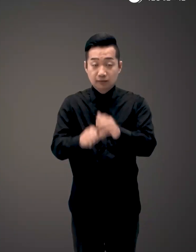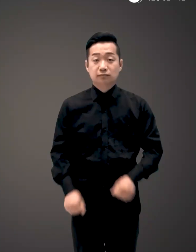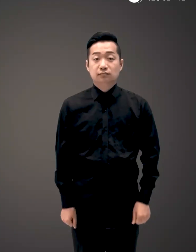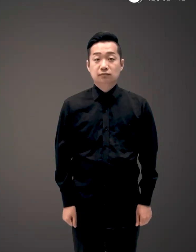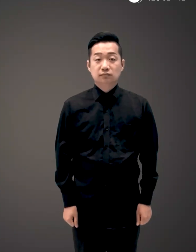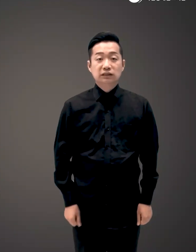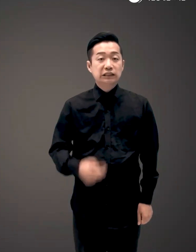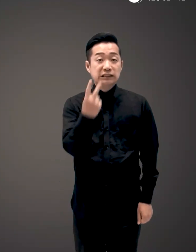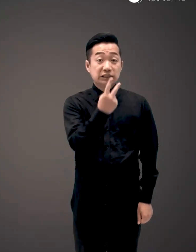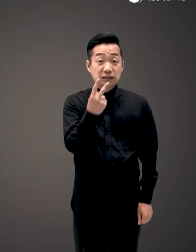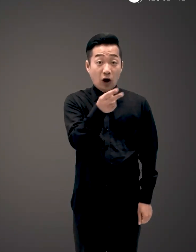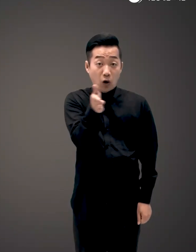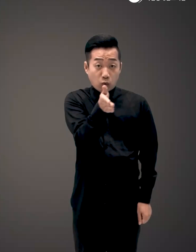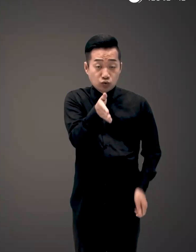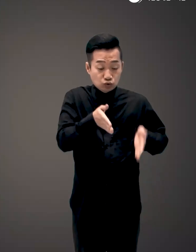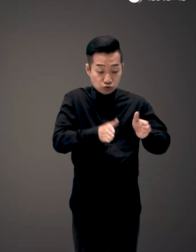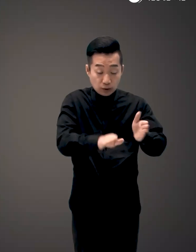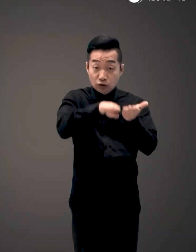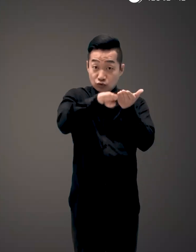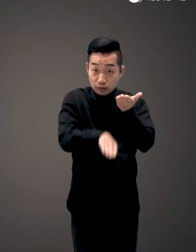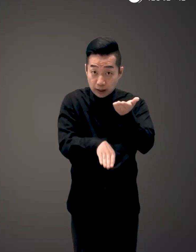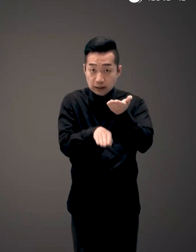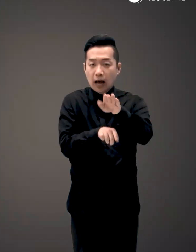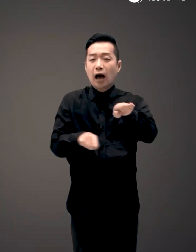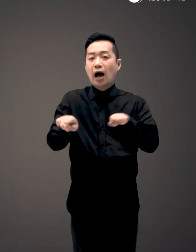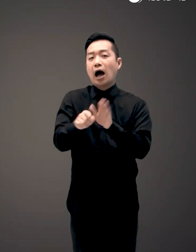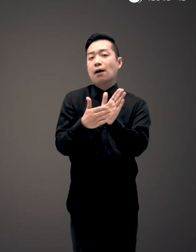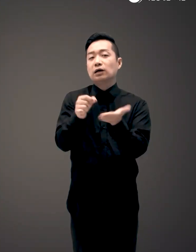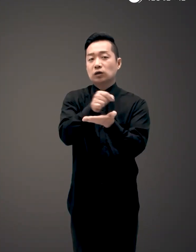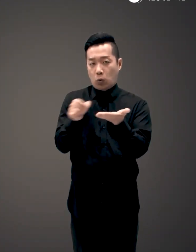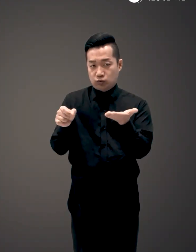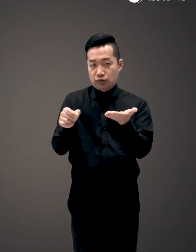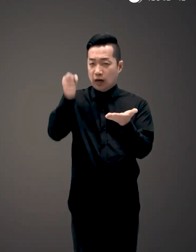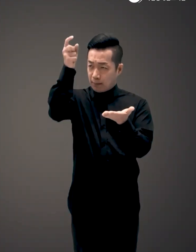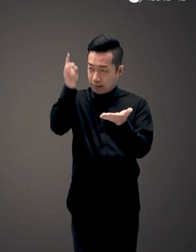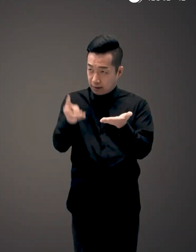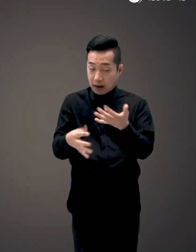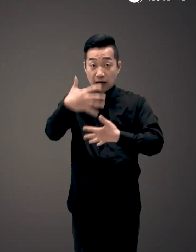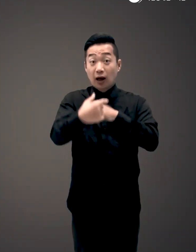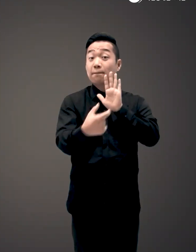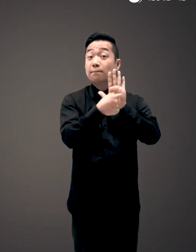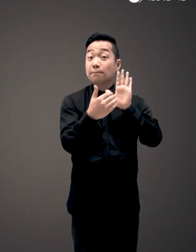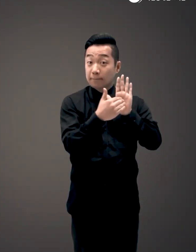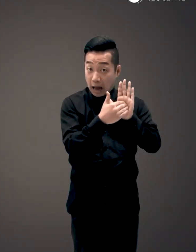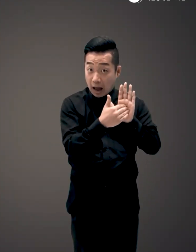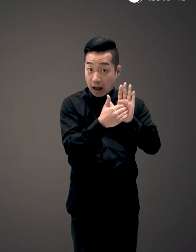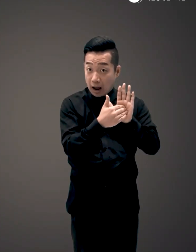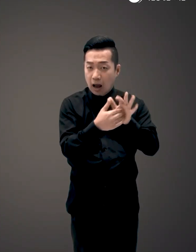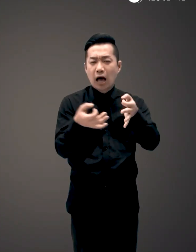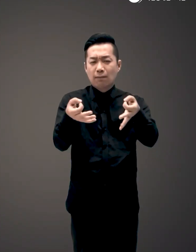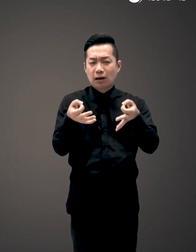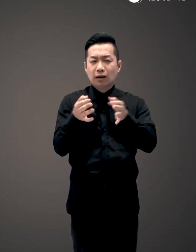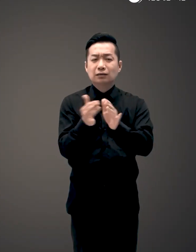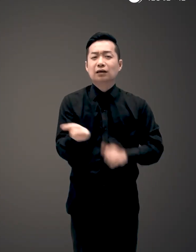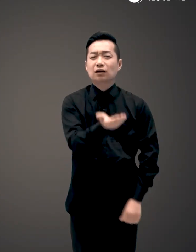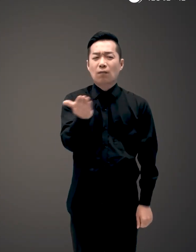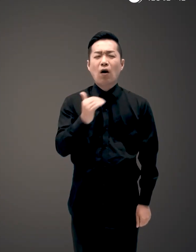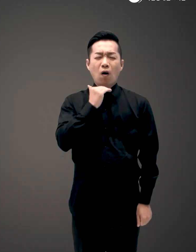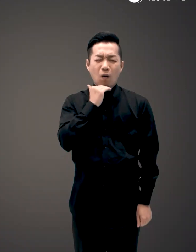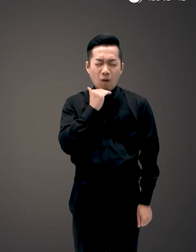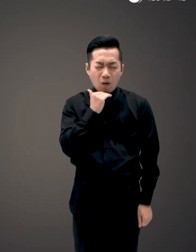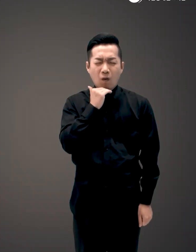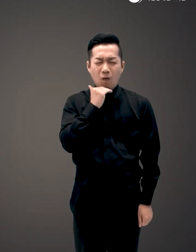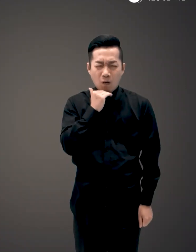2020년에 밀레니얼 후배에 앞서가는 비밀노트 시리즈를 올렸는데 그때 그 영상 봐주셨던